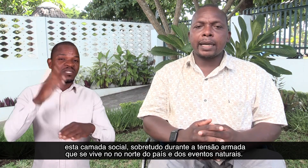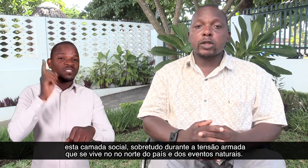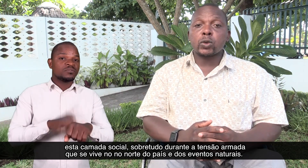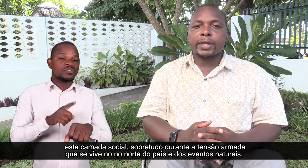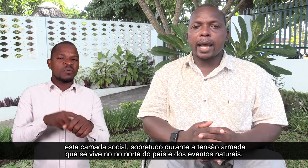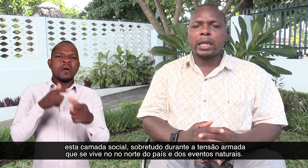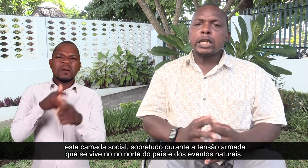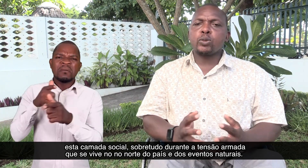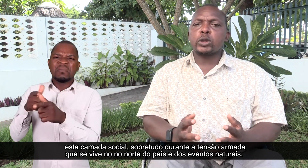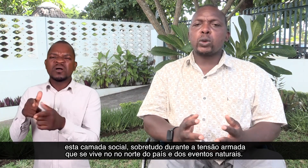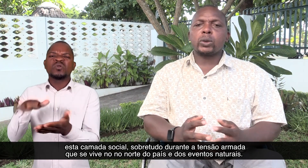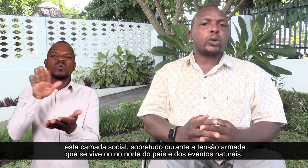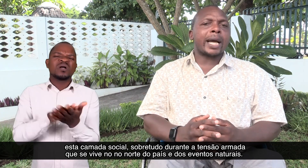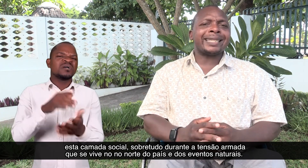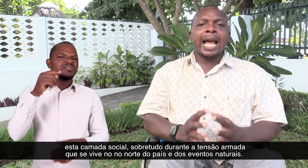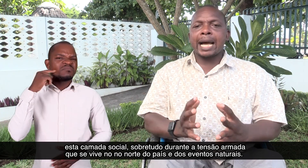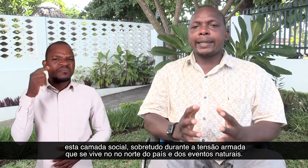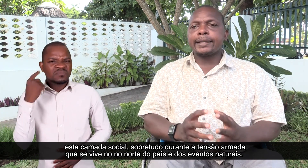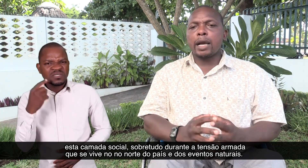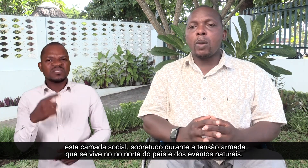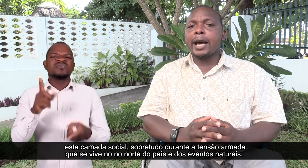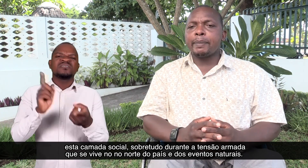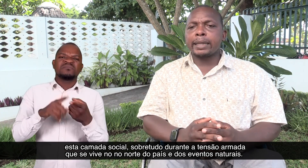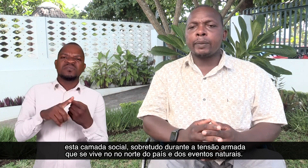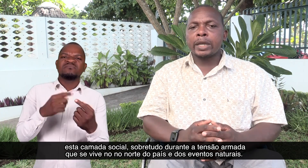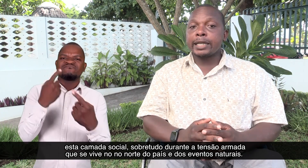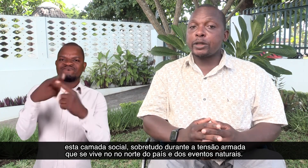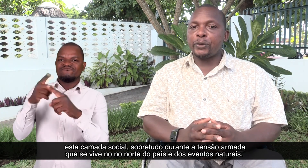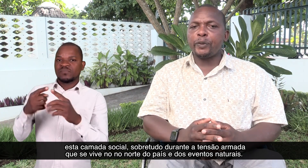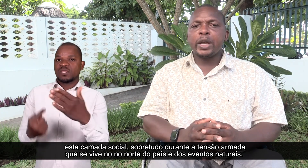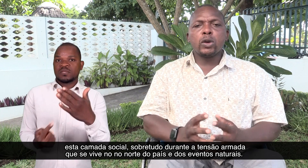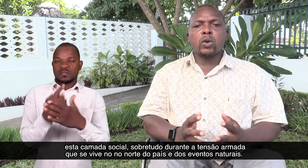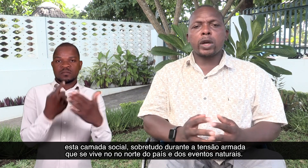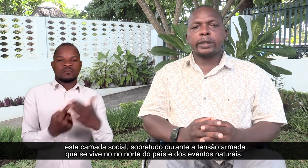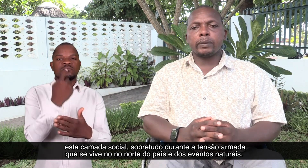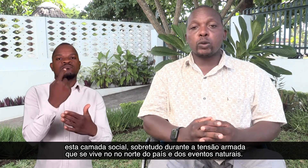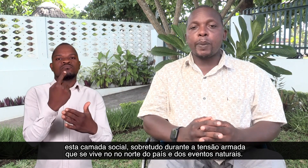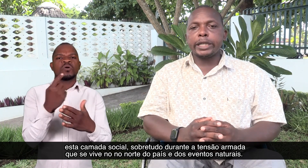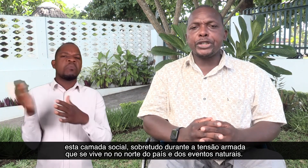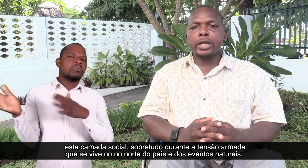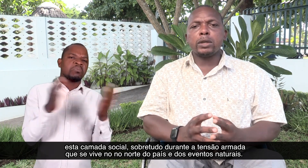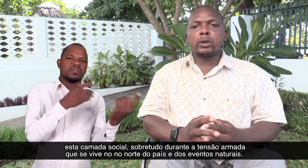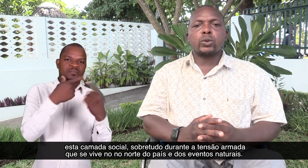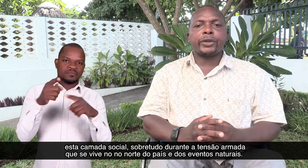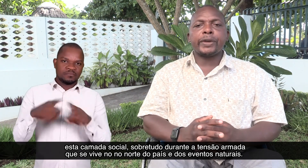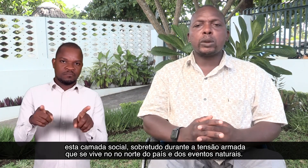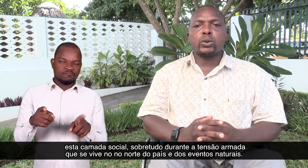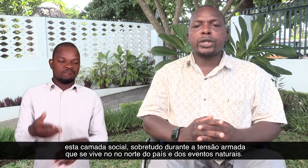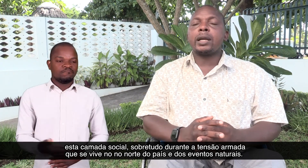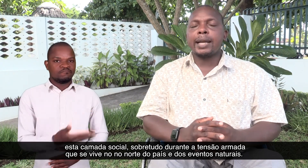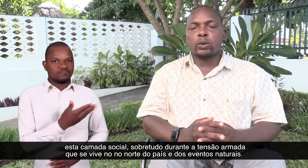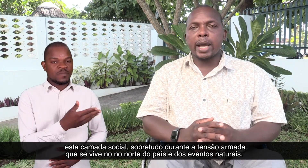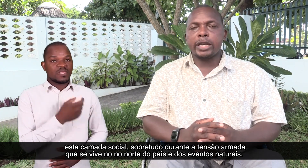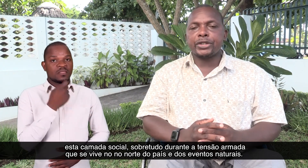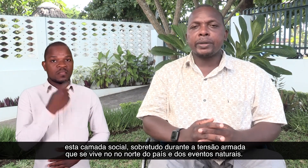esta camada social, sobretudo durante a tensão armada que se vive no norte do país e dos